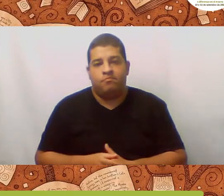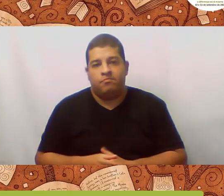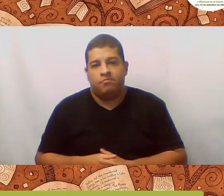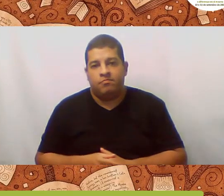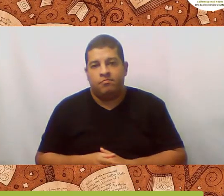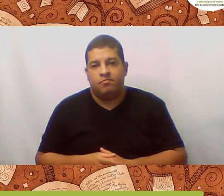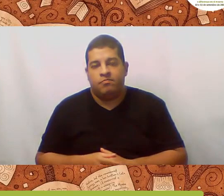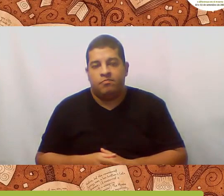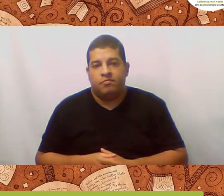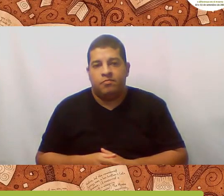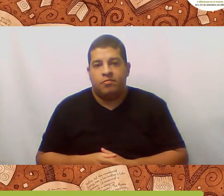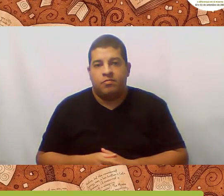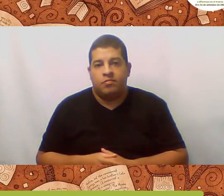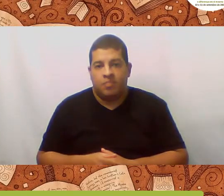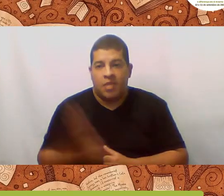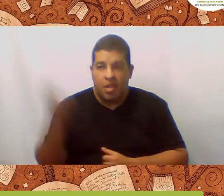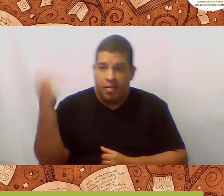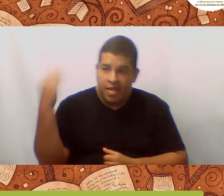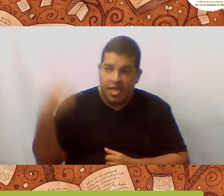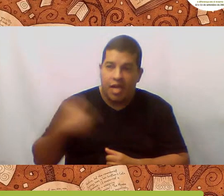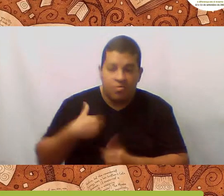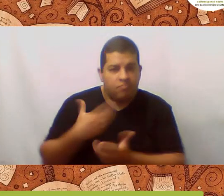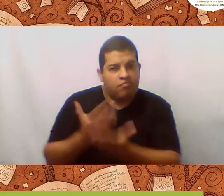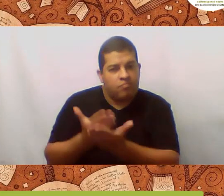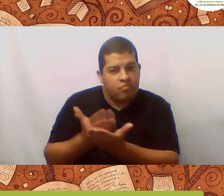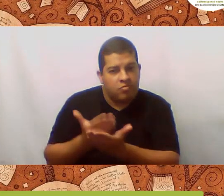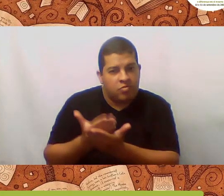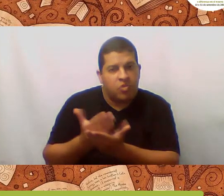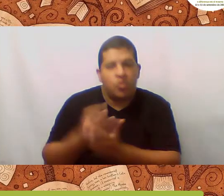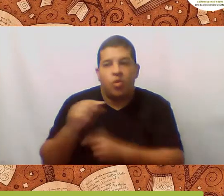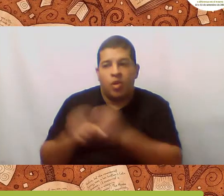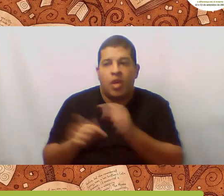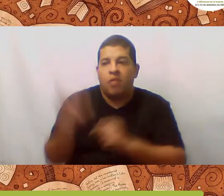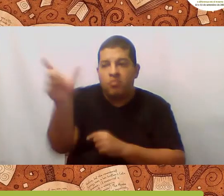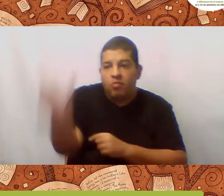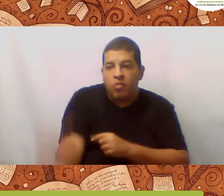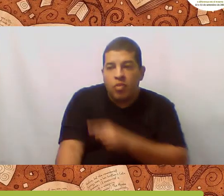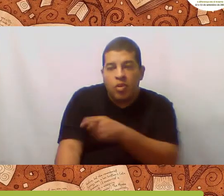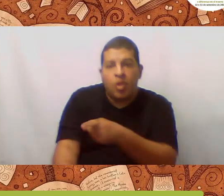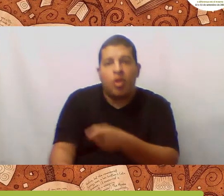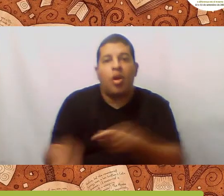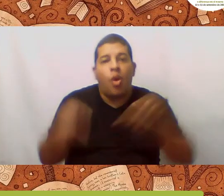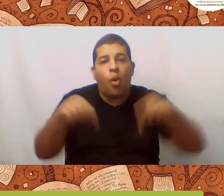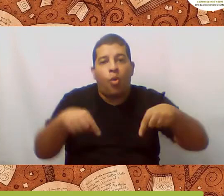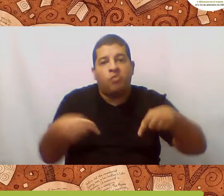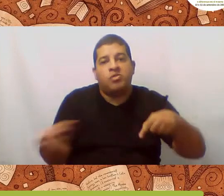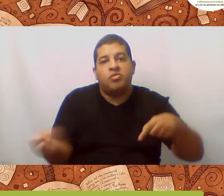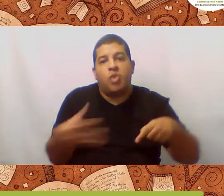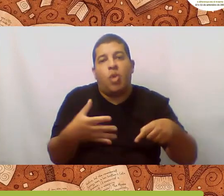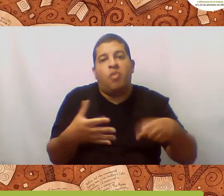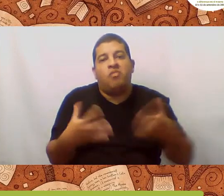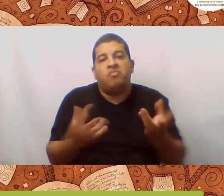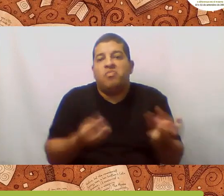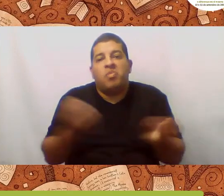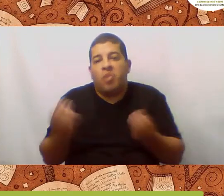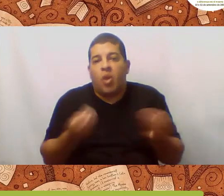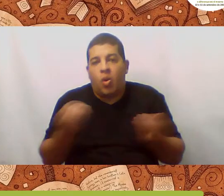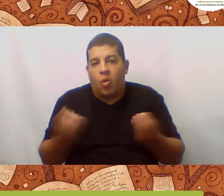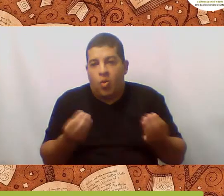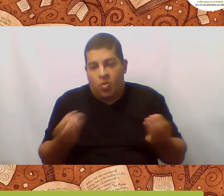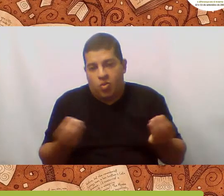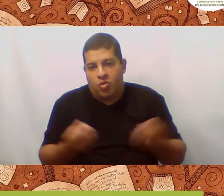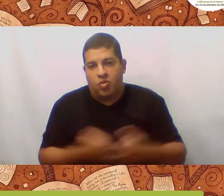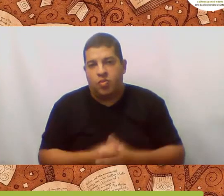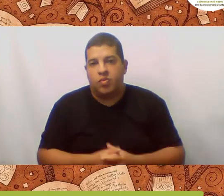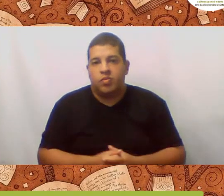recentes, chamado Sujeito na Contemporaneidade, né, onde se confrontam formas de